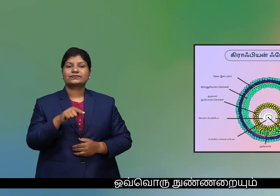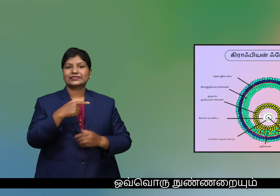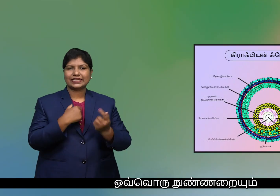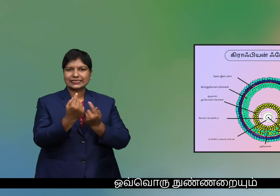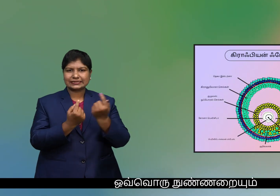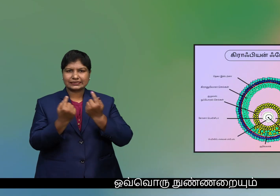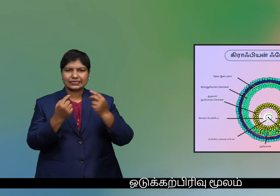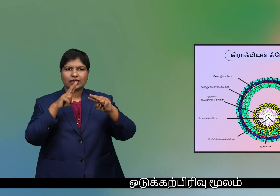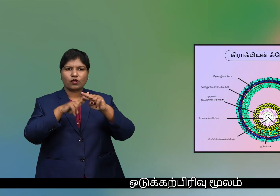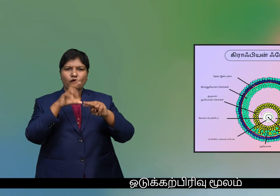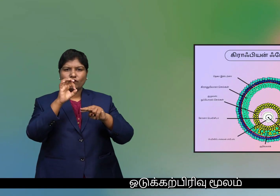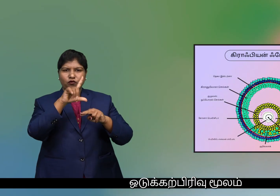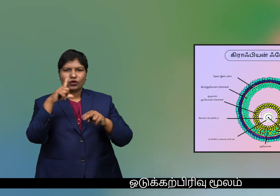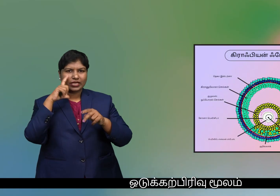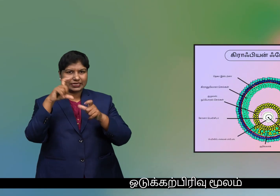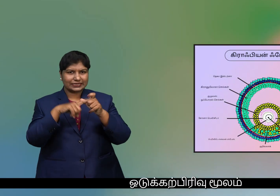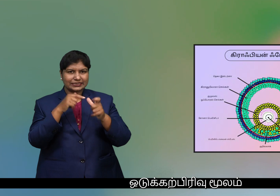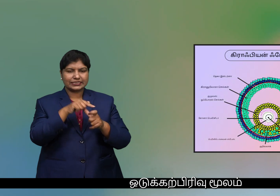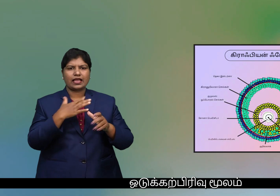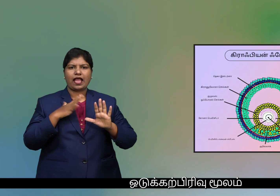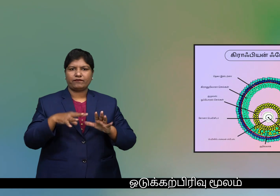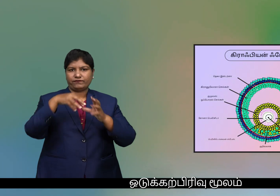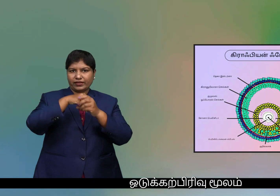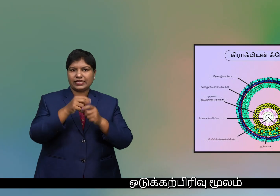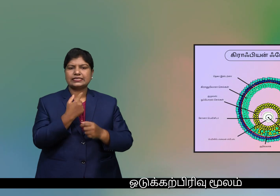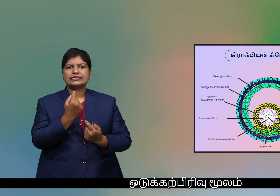ஒவ்வொரு நுண்ணறையும் ஒடுக்கற் பிரிவு மூலம்